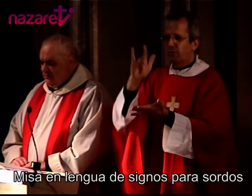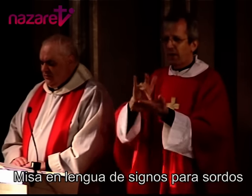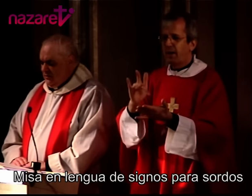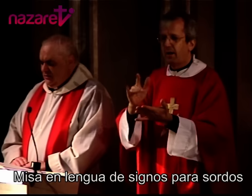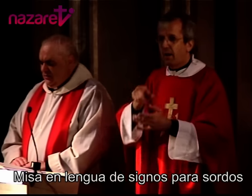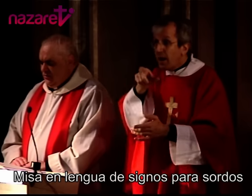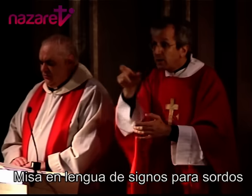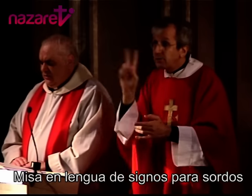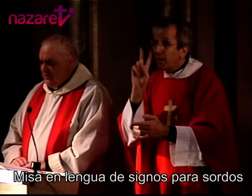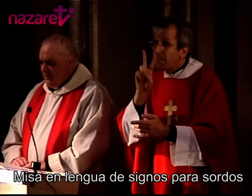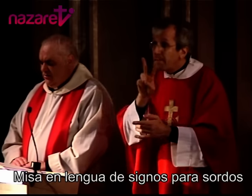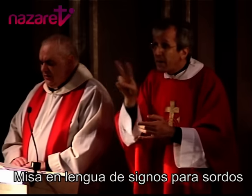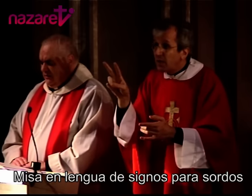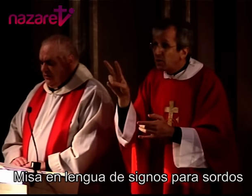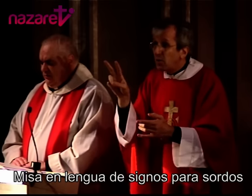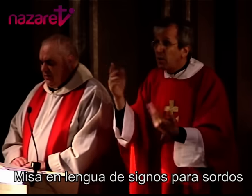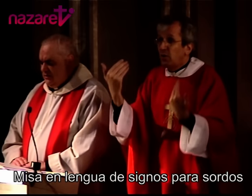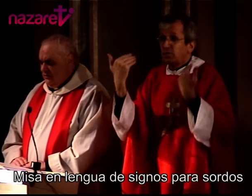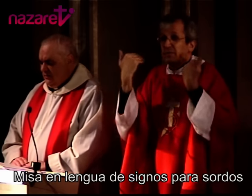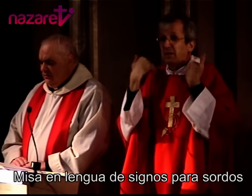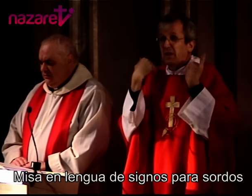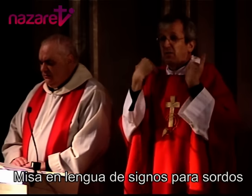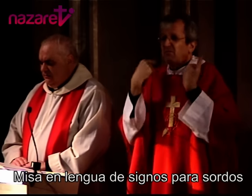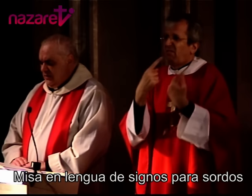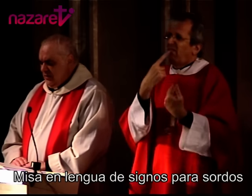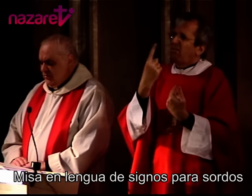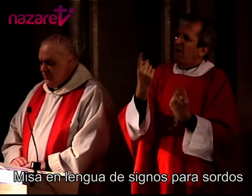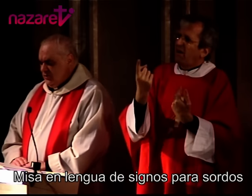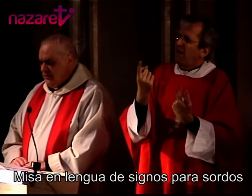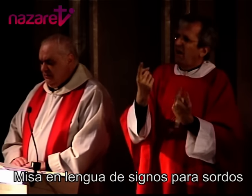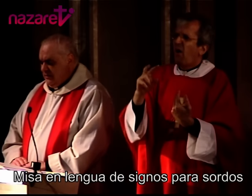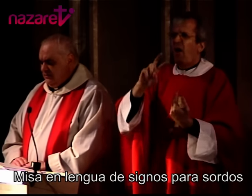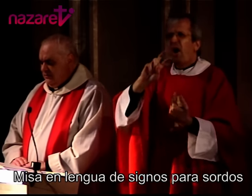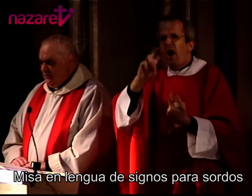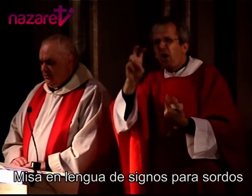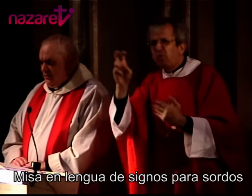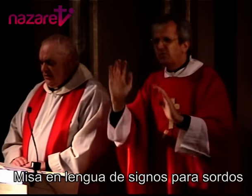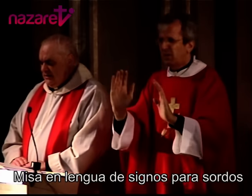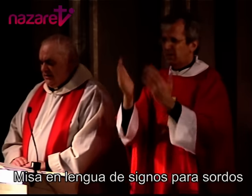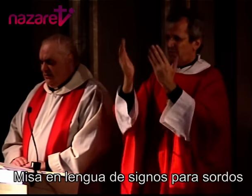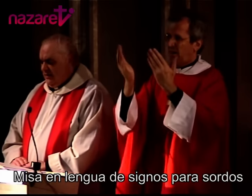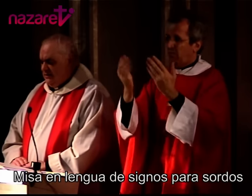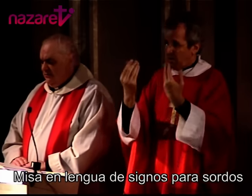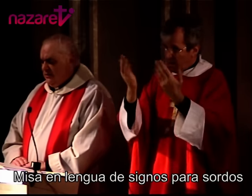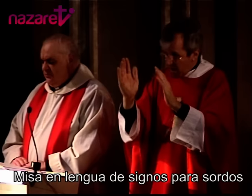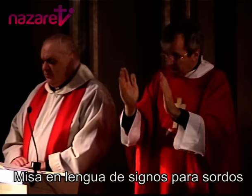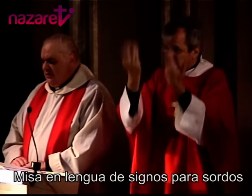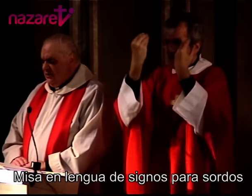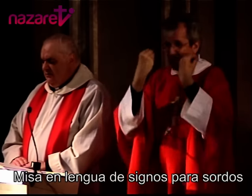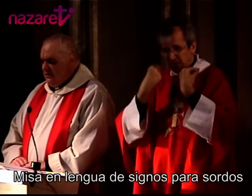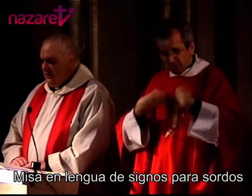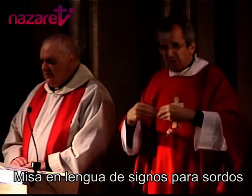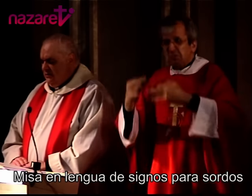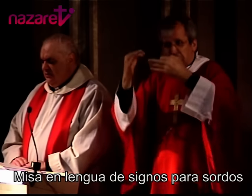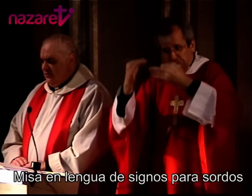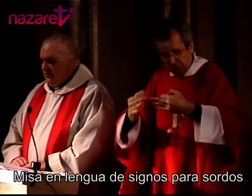mirando, pero los magistrados le hacían muecas diciendo: a otros ha salvado, que se salve a sí mismo si es